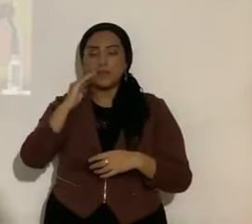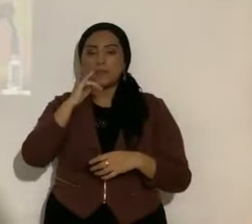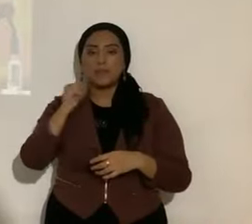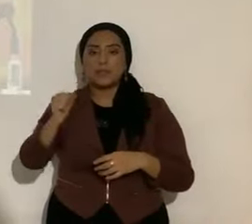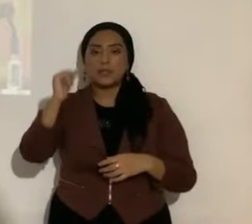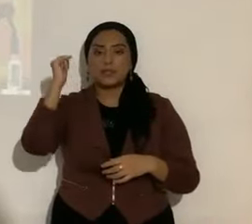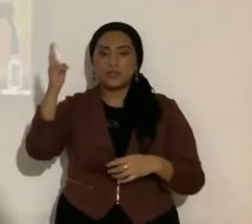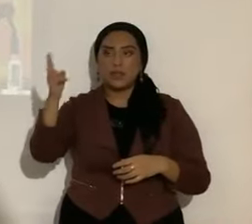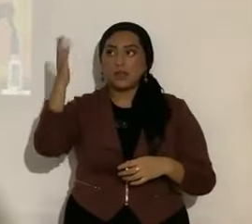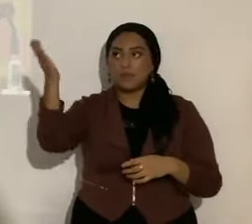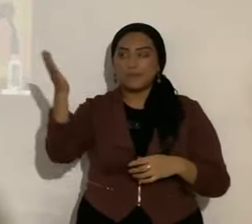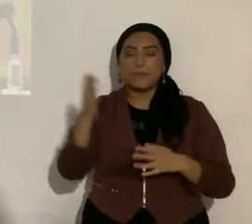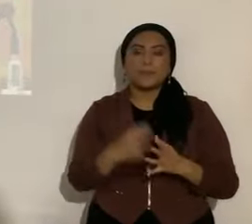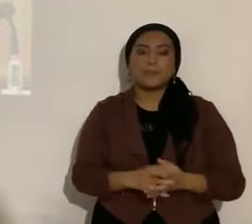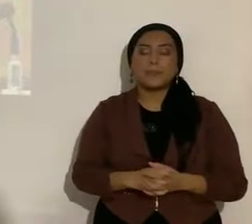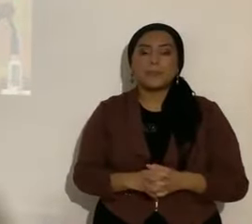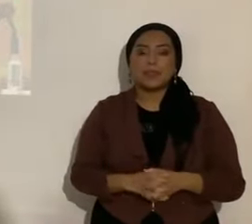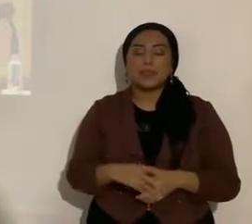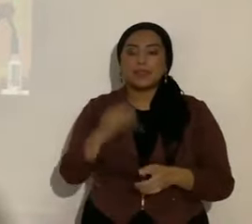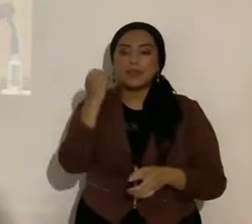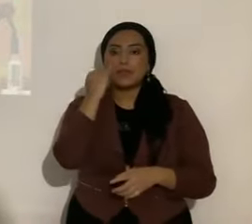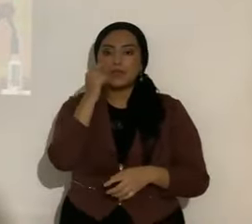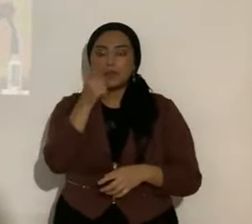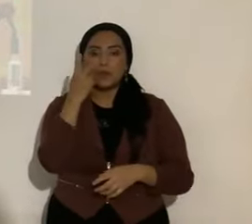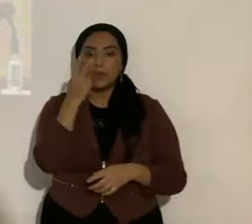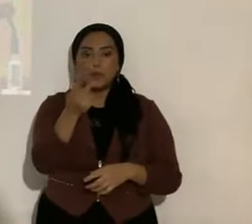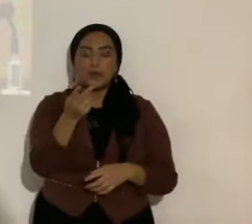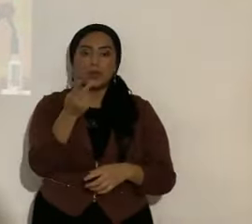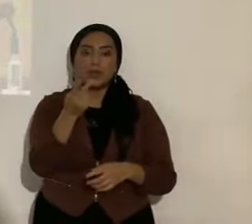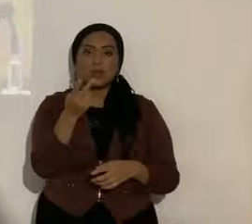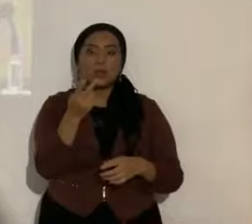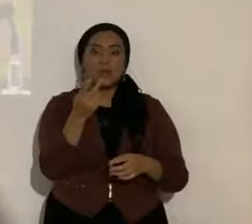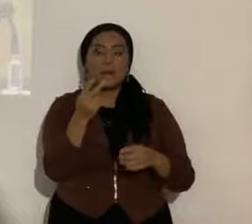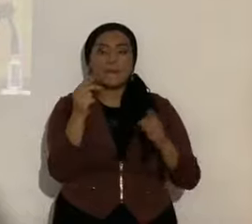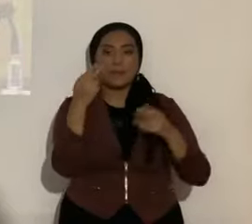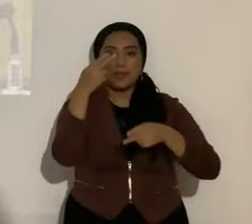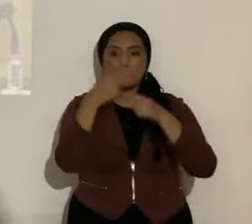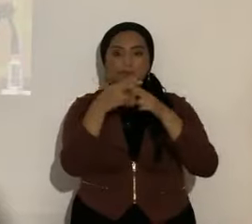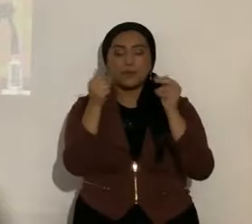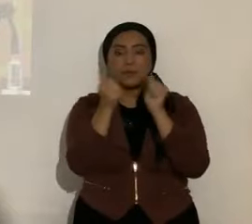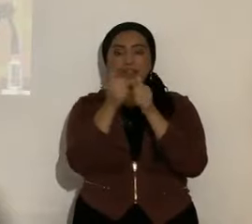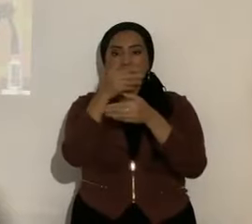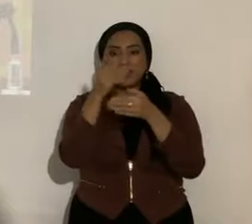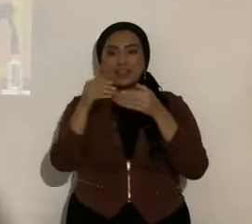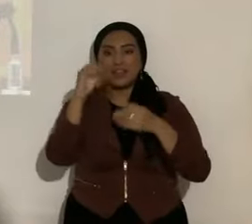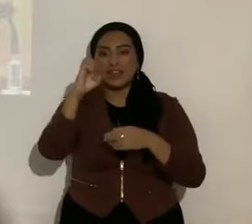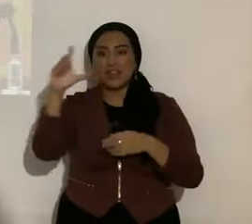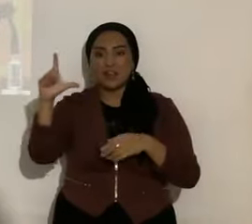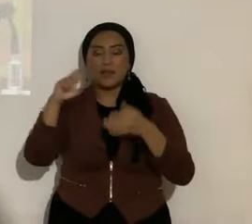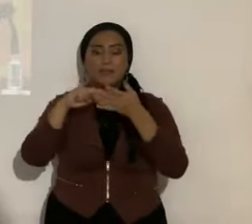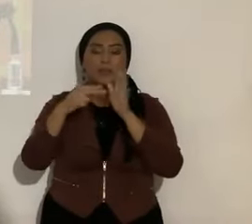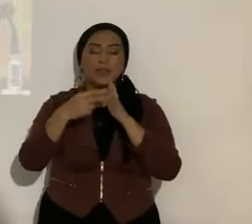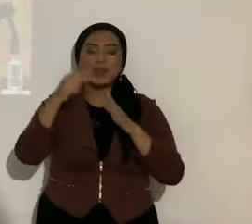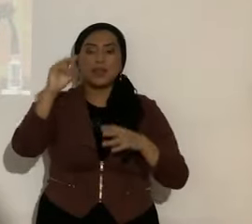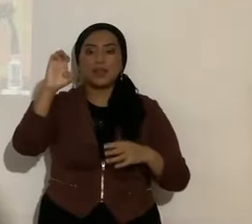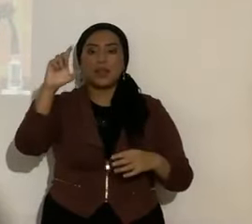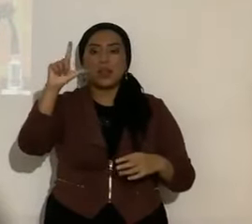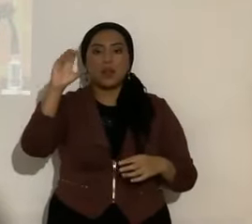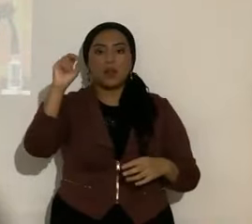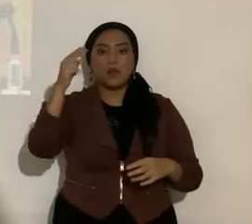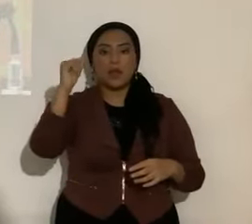bien. Mi Elohim es Yahweh. Si tú ves los nombres con EL, es Elohim, mal traducido